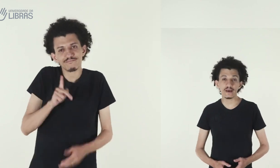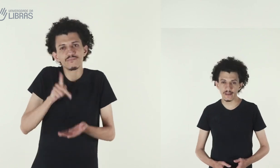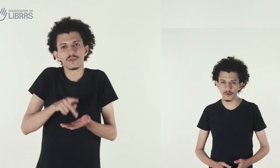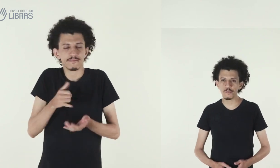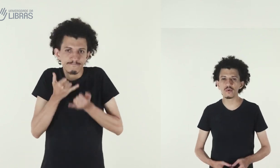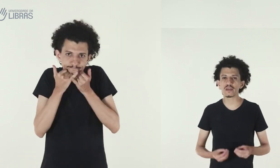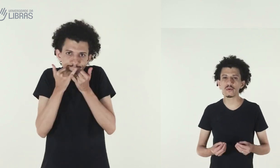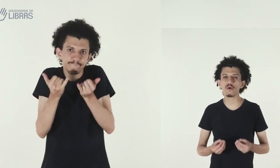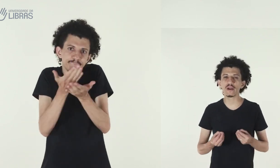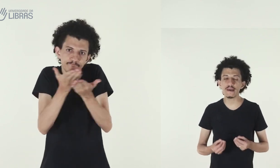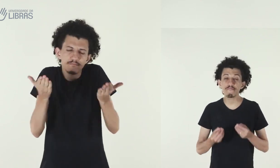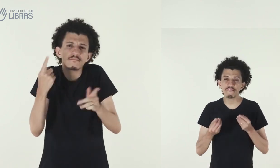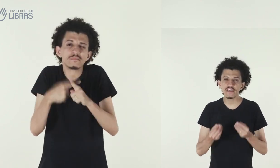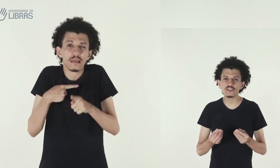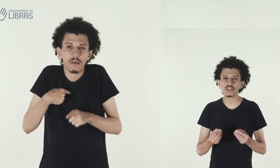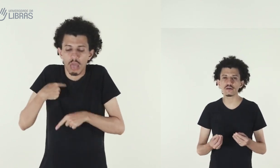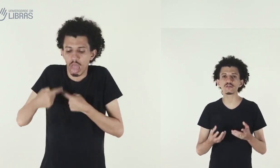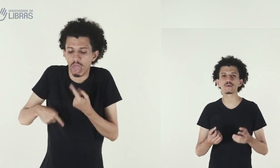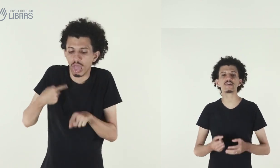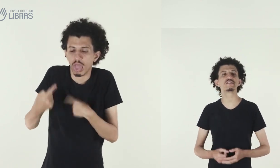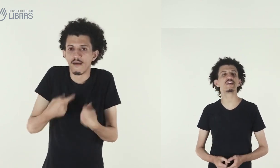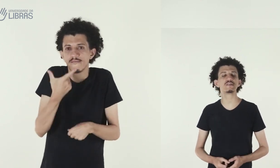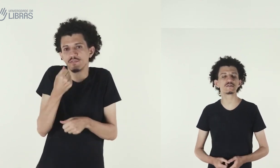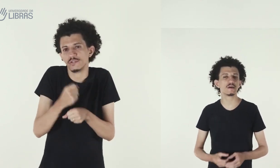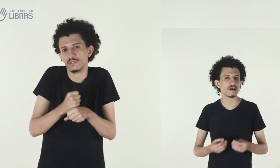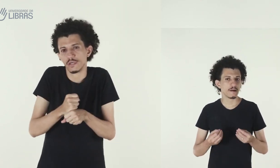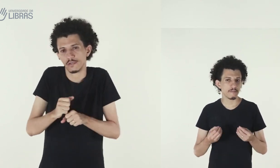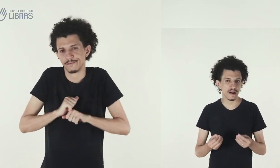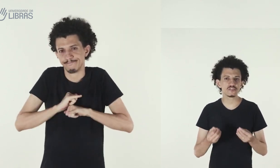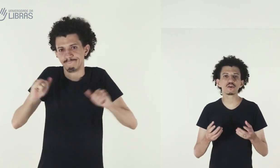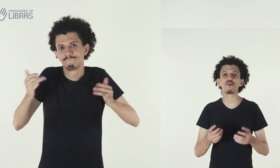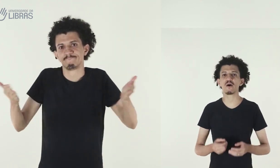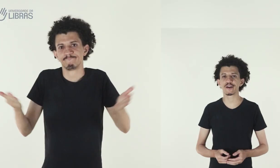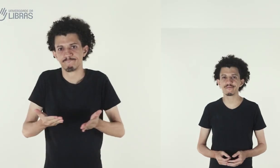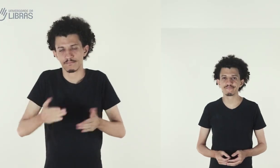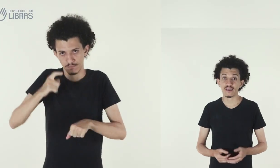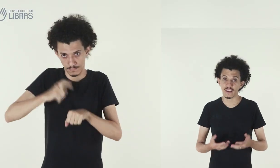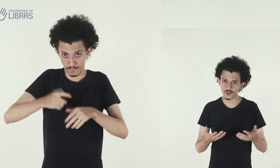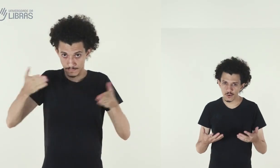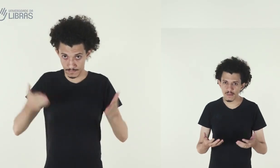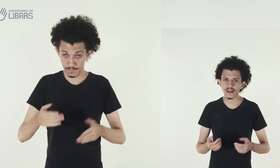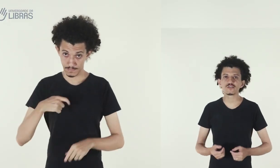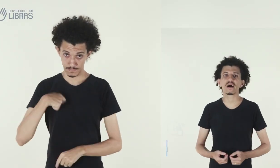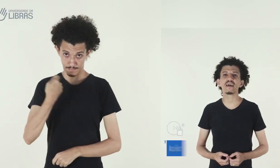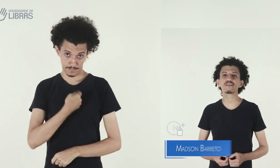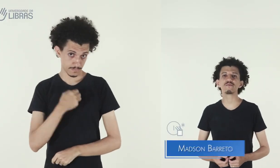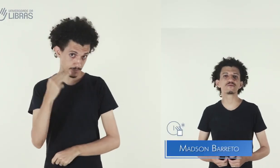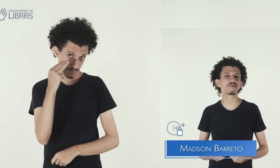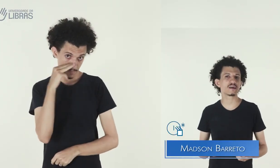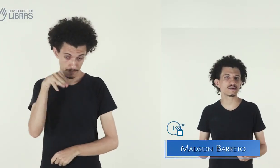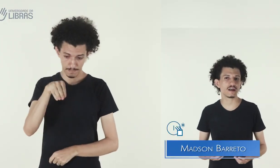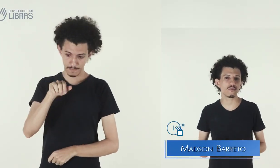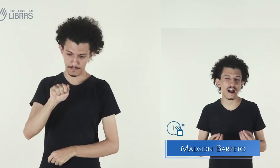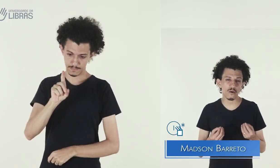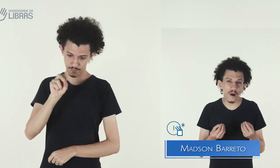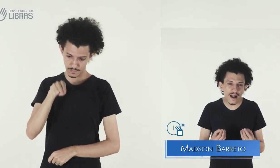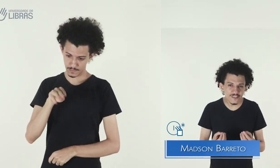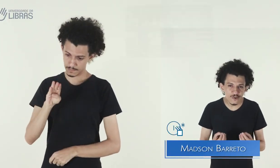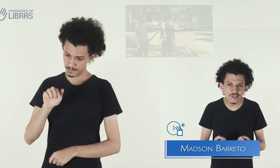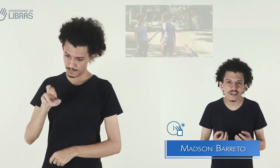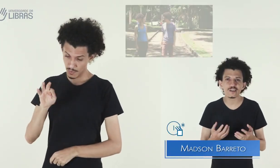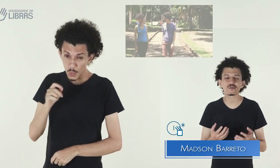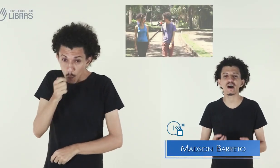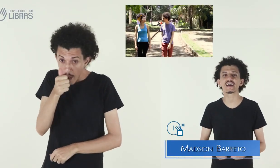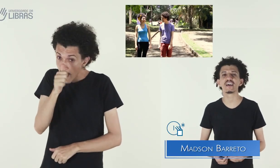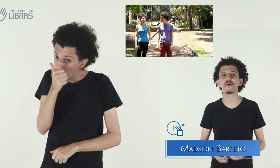Eu vim te pedir perdão porque eu enrolei 20 anos para dizer isso, mas chegou a hora. Eu sou o Madison Barreto, sou casado há